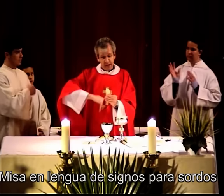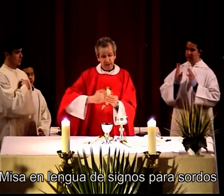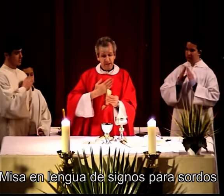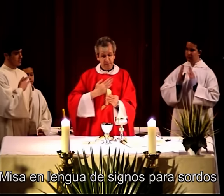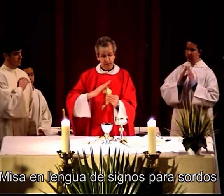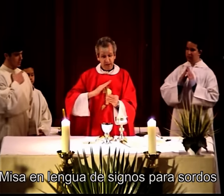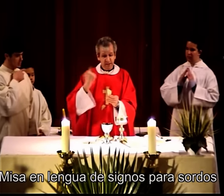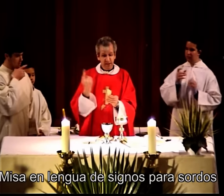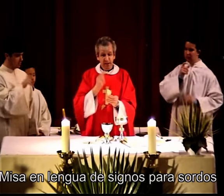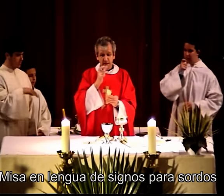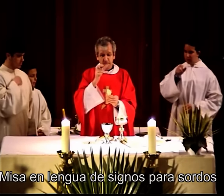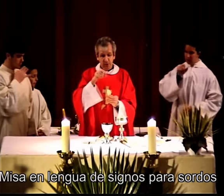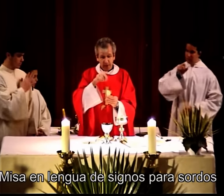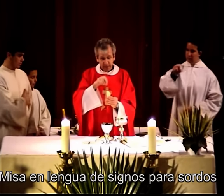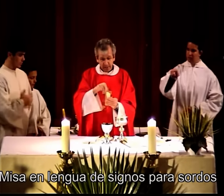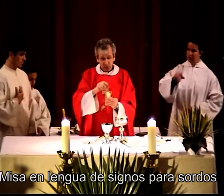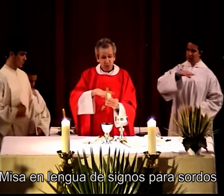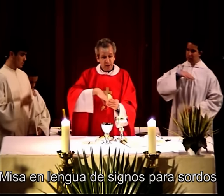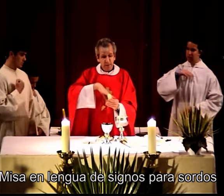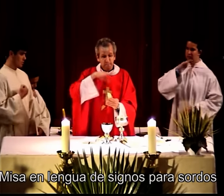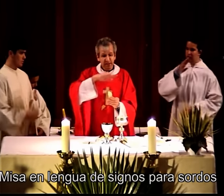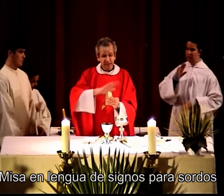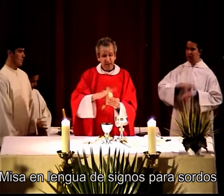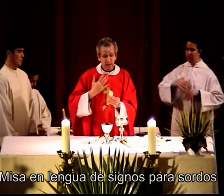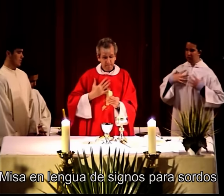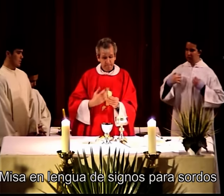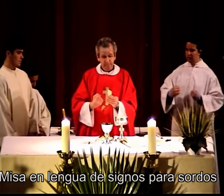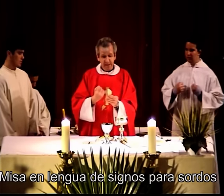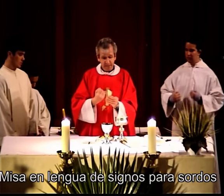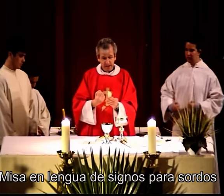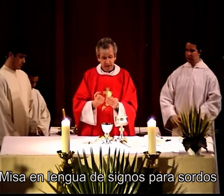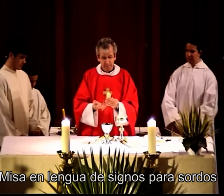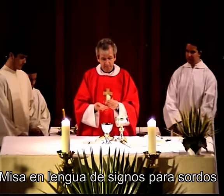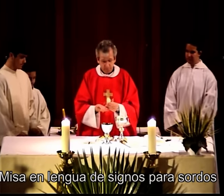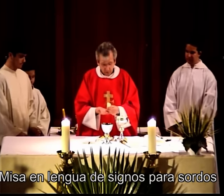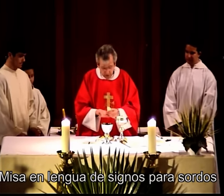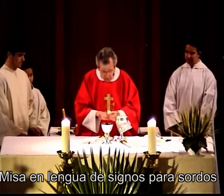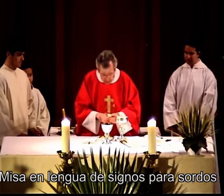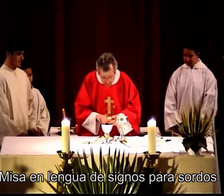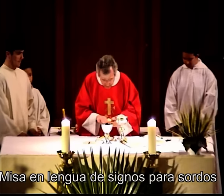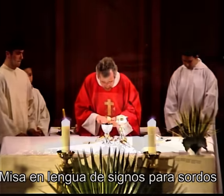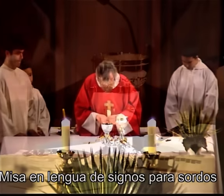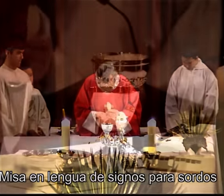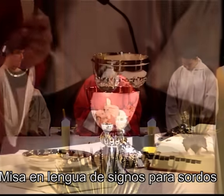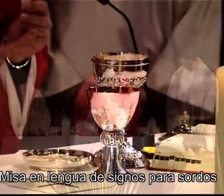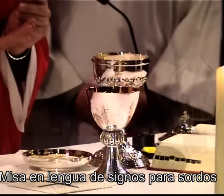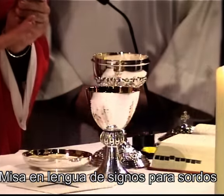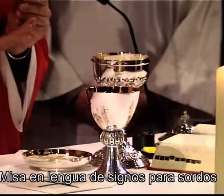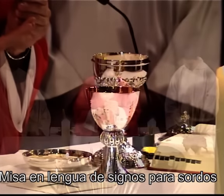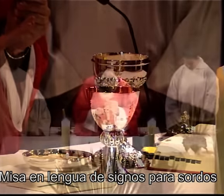de que entres en mi casa, pero una palabra tuya bastará para sanarme.